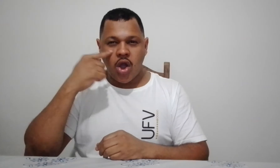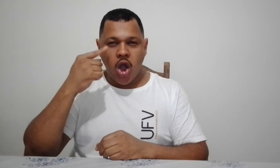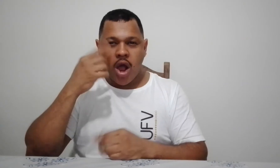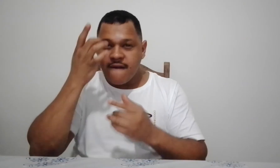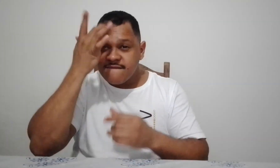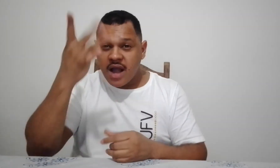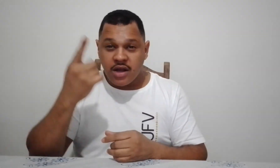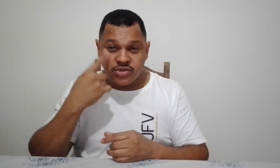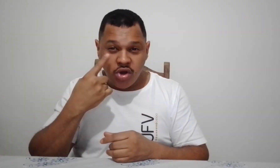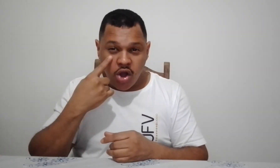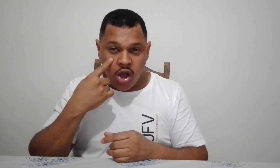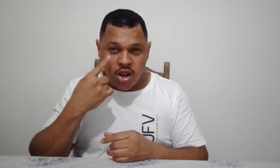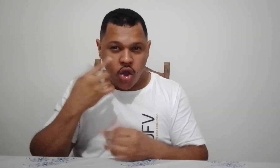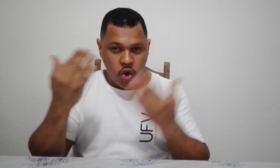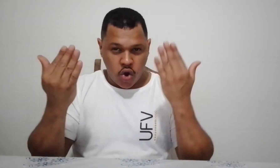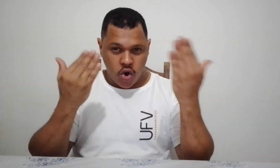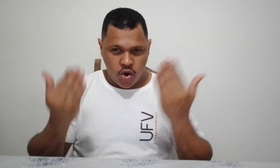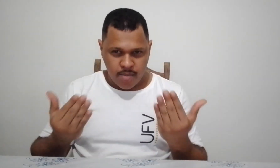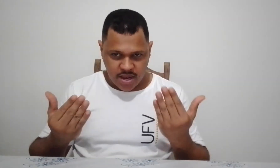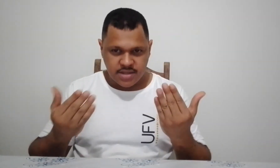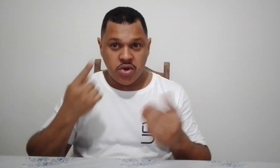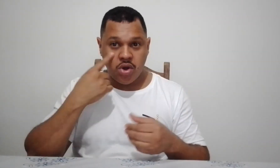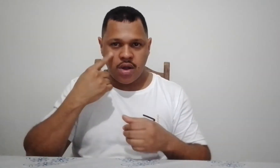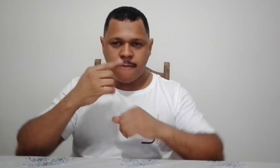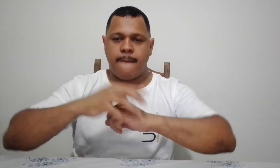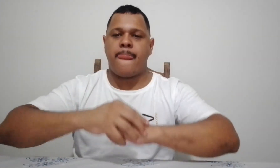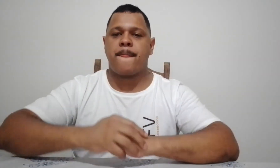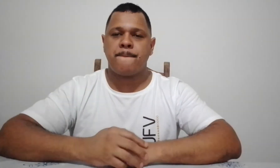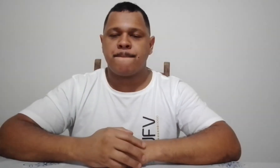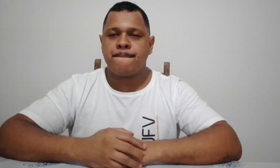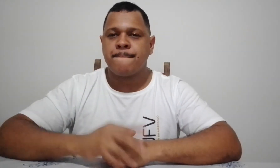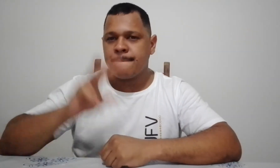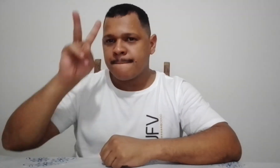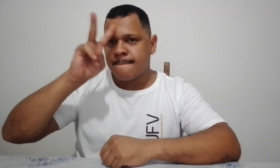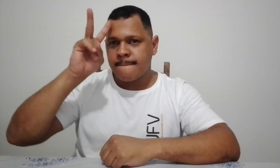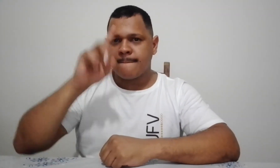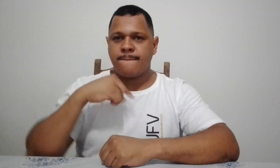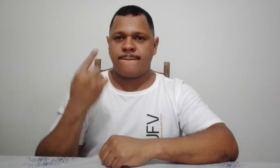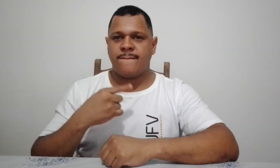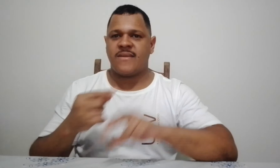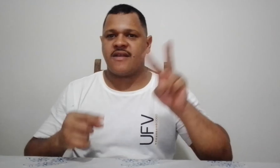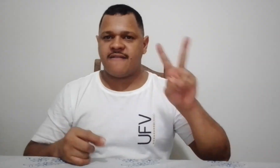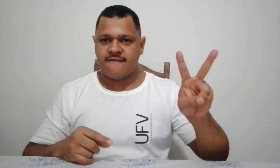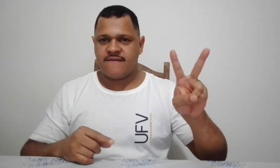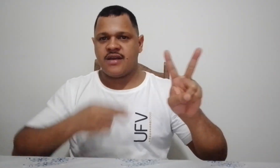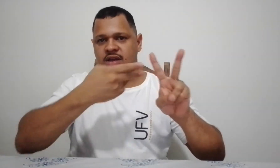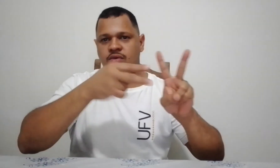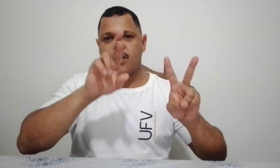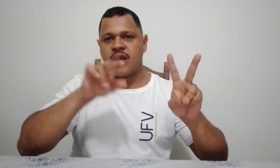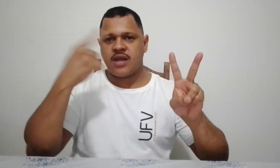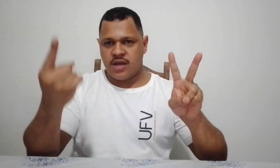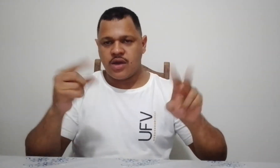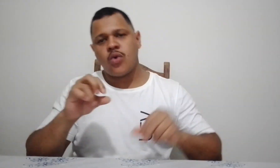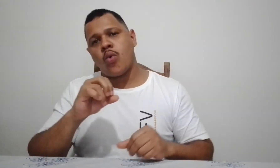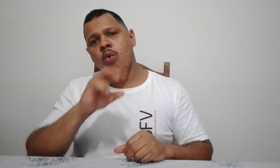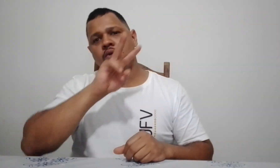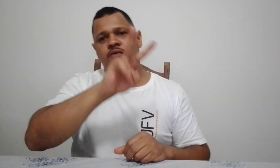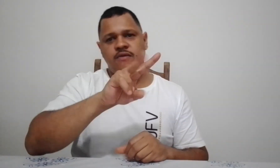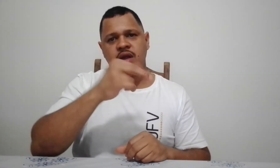Eu vou fazer uma comparação aqui para vocês. Vocês lembram que a gente fala V igual a RI, ou então V igual a ZI. Por que